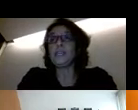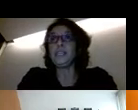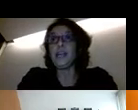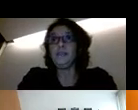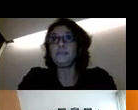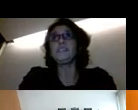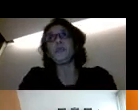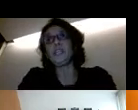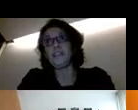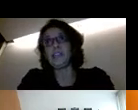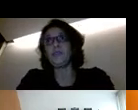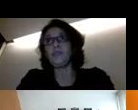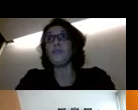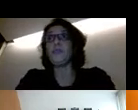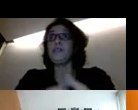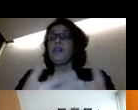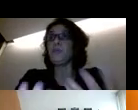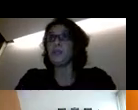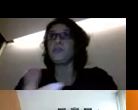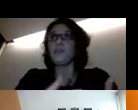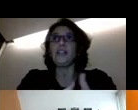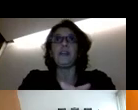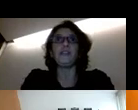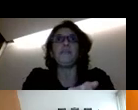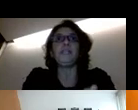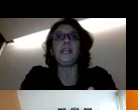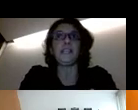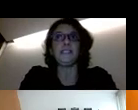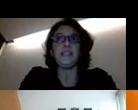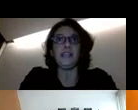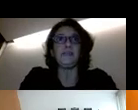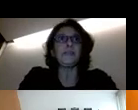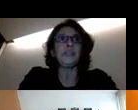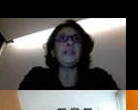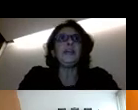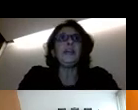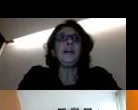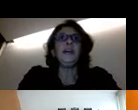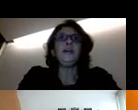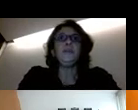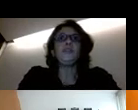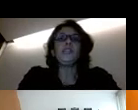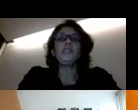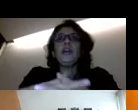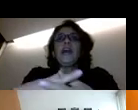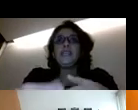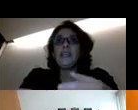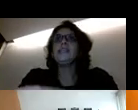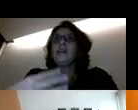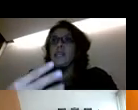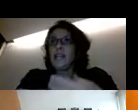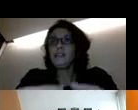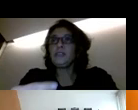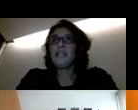valor gramatical, sí pueden haber recursos complementarios, pero no con el valor gramatical que aquí se tiene. Por lo tanto, hay que